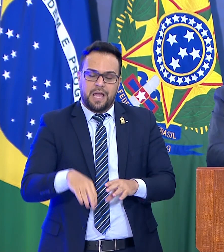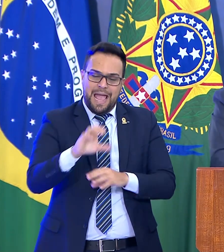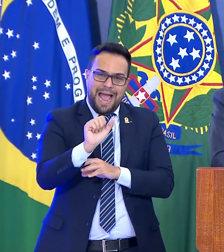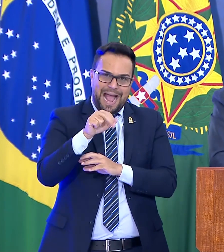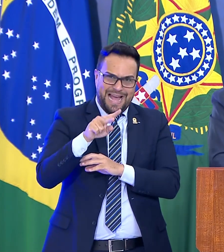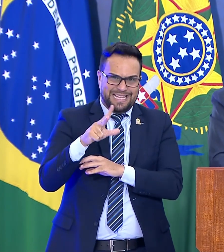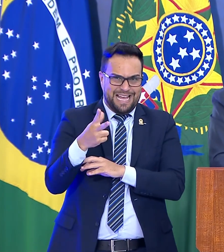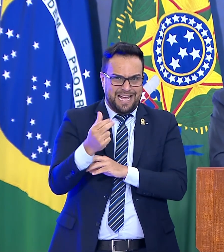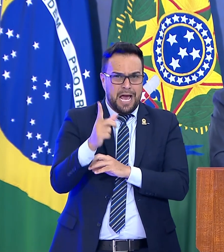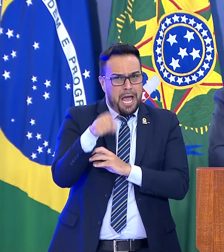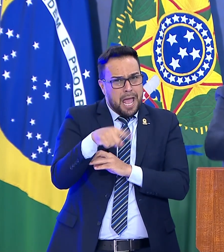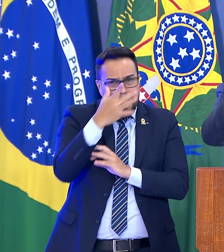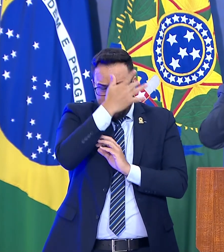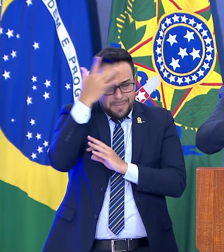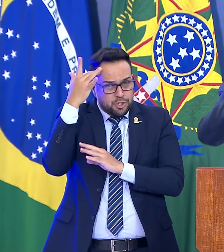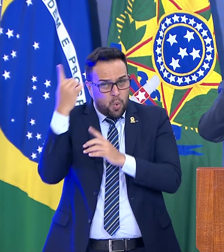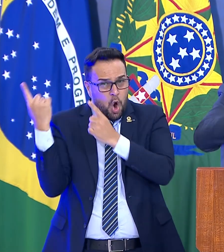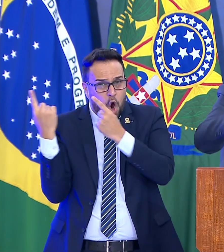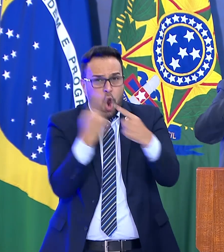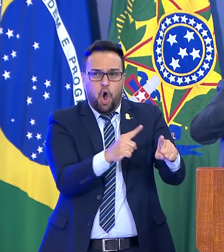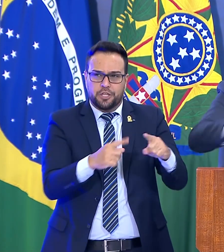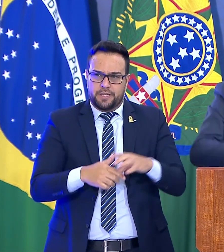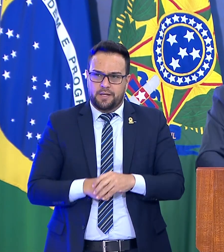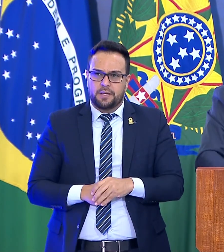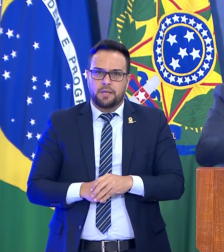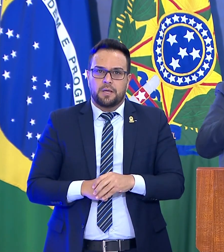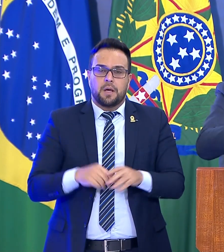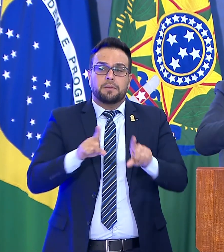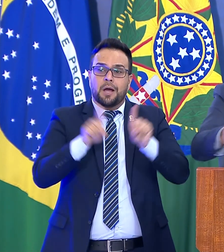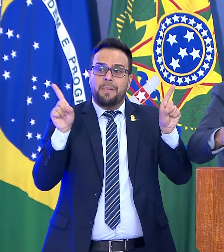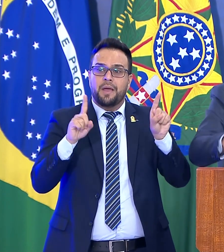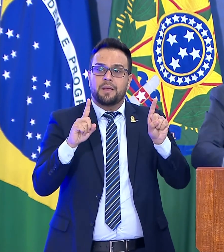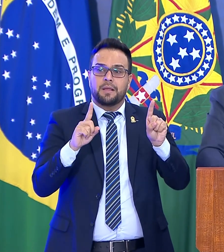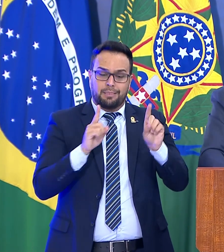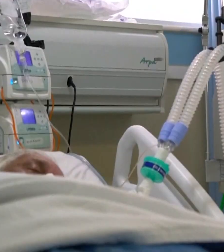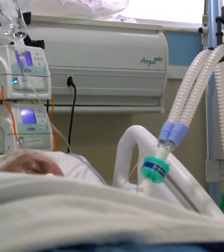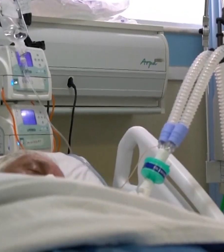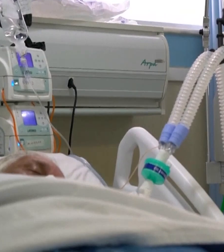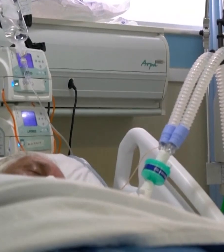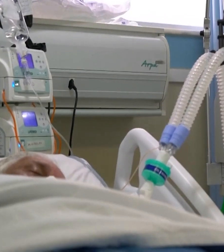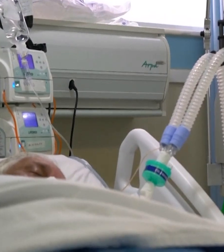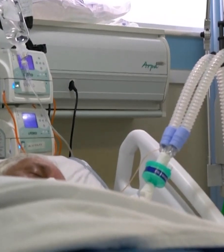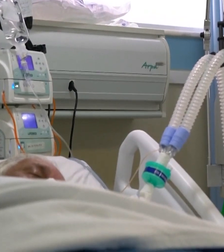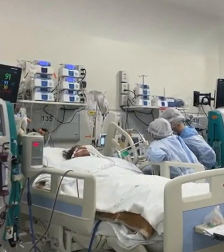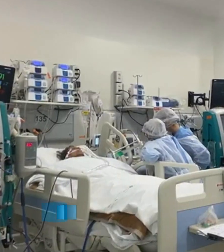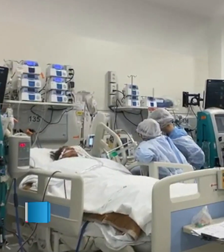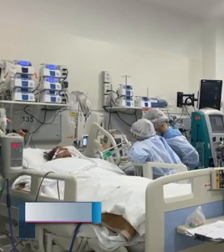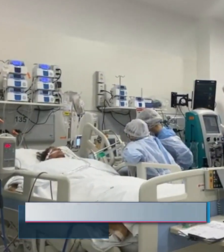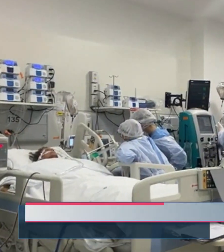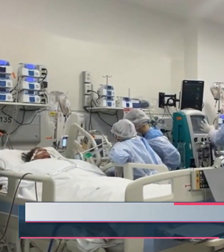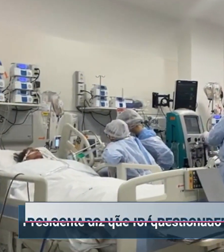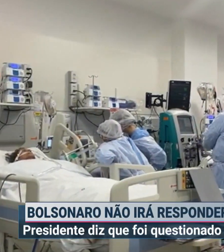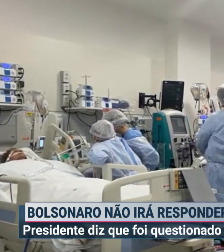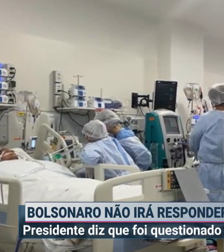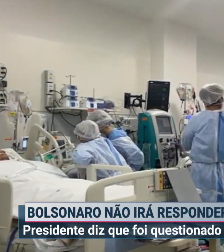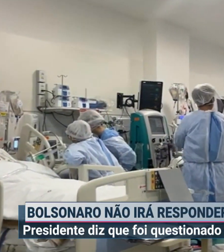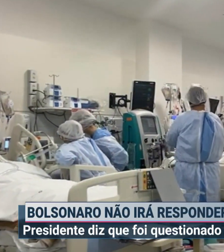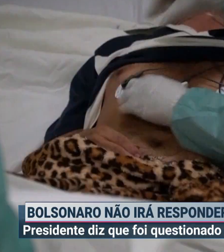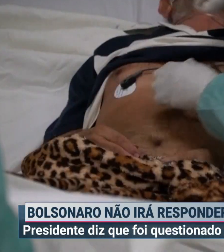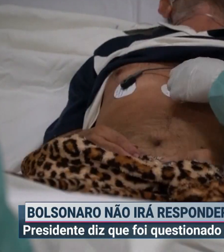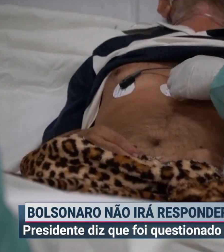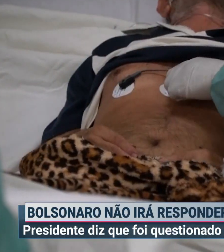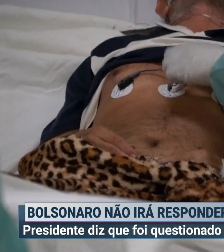é contra o tratamento precoce e não apresenta alternativa. Esse é um canalha. A Organização Mundial da Saúde não